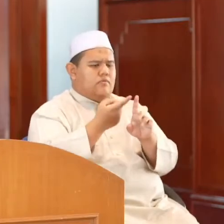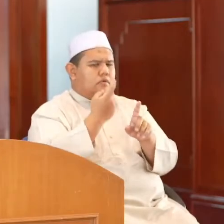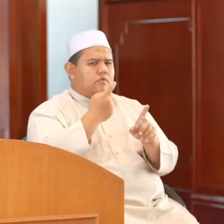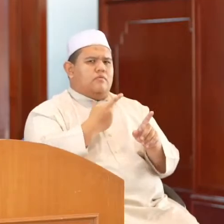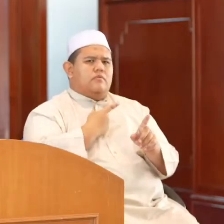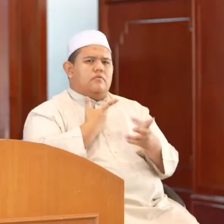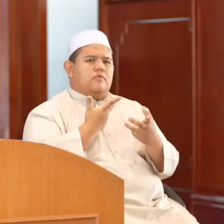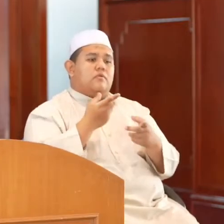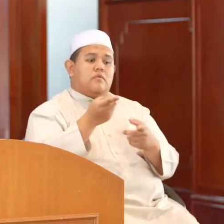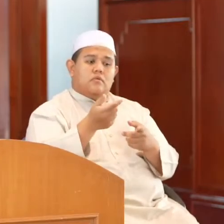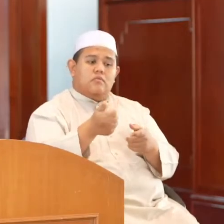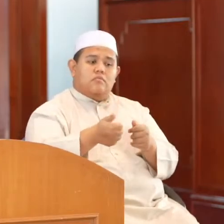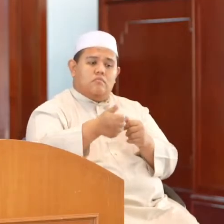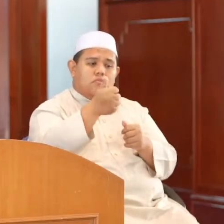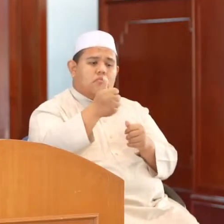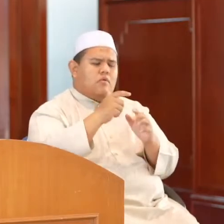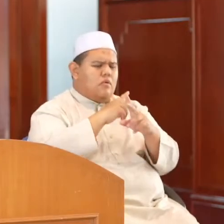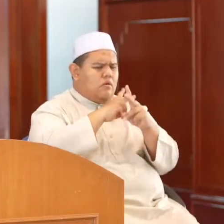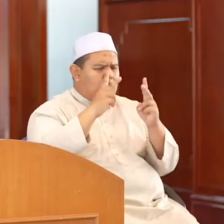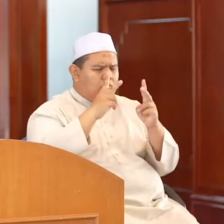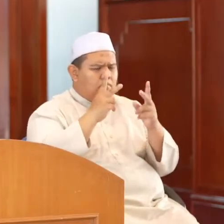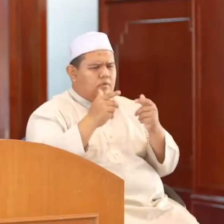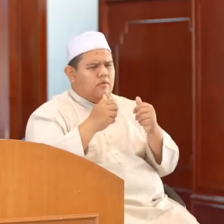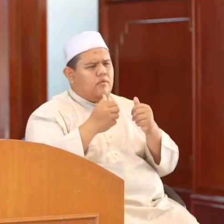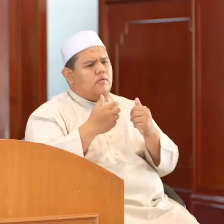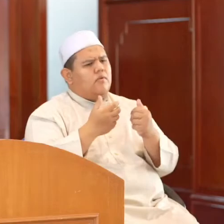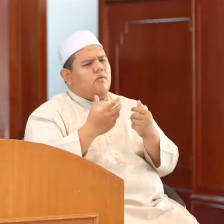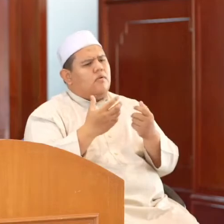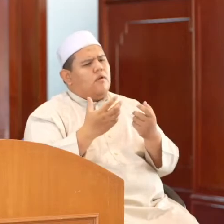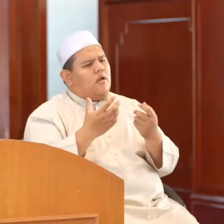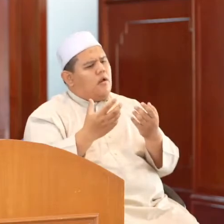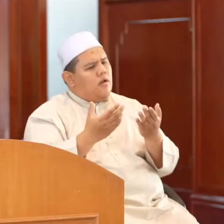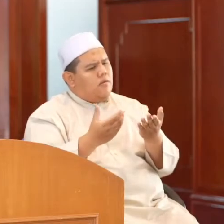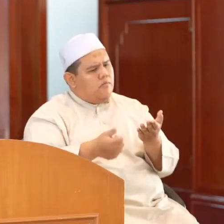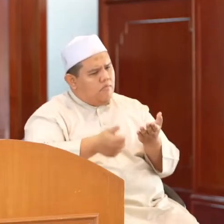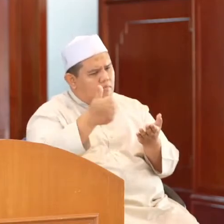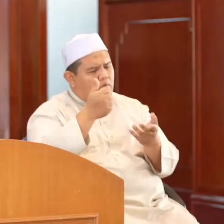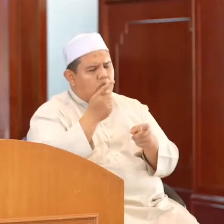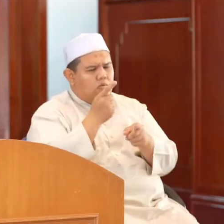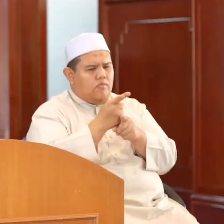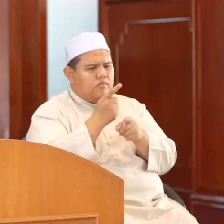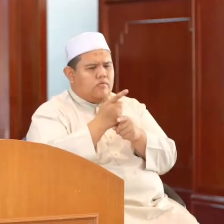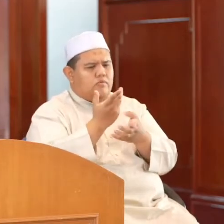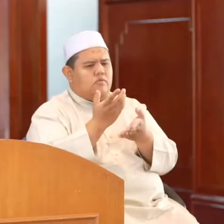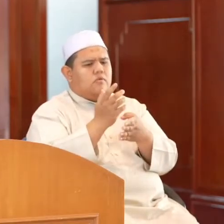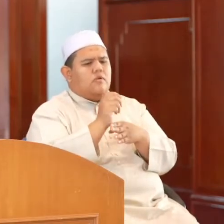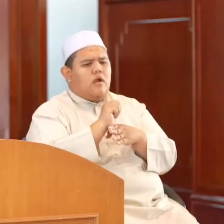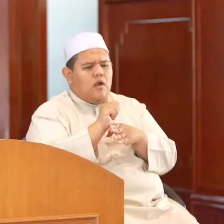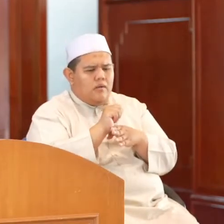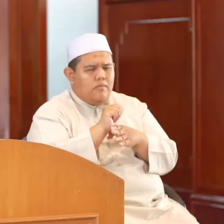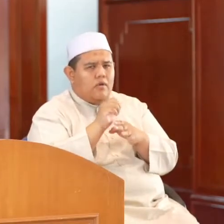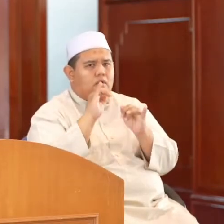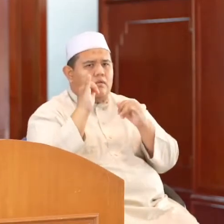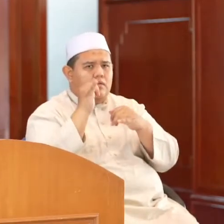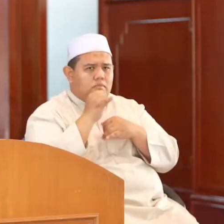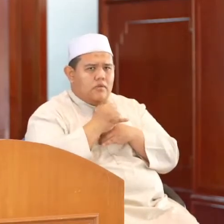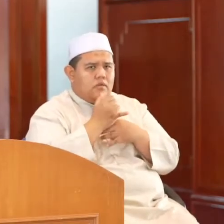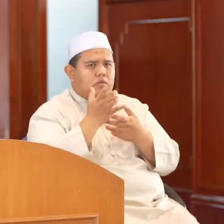yang pengorbanan dia jauh lebih besar dari segi agamanya, dari segi ibadatnya,